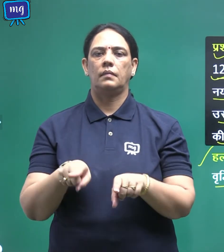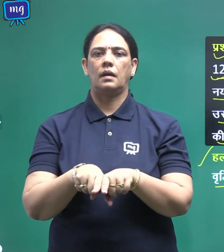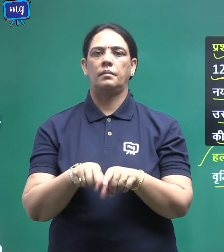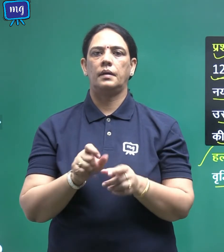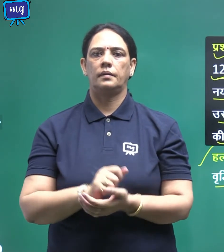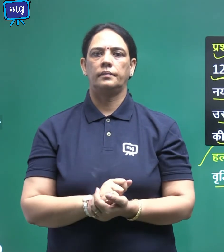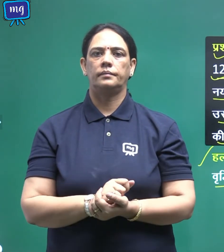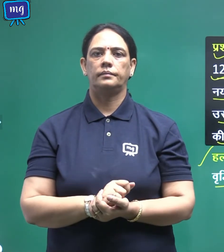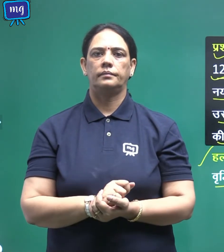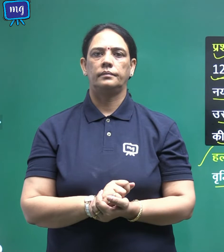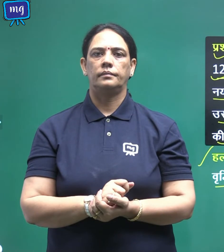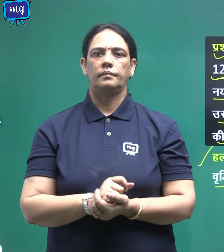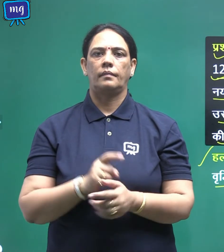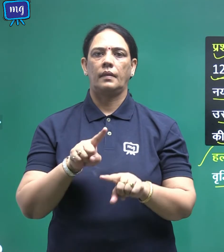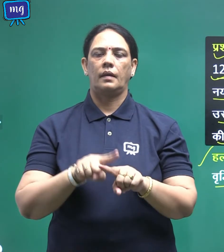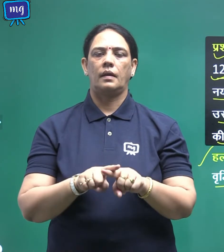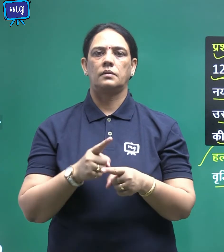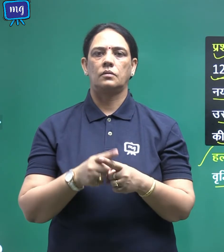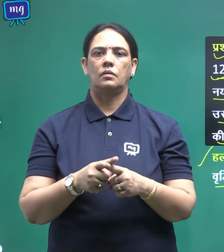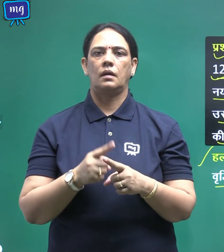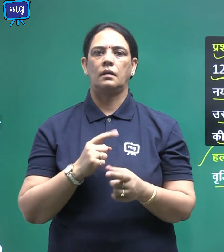बराबर x गुणा